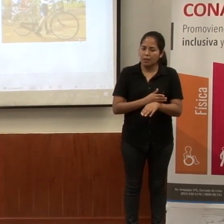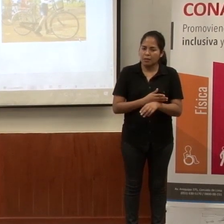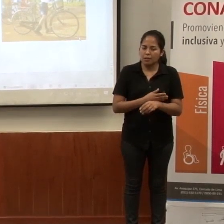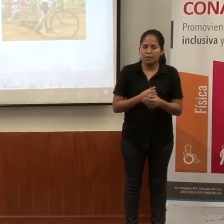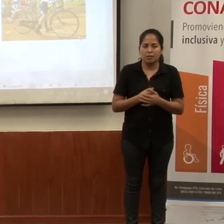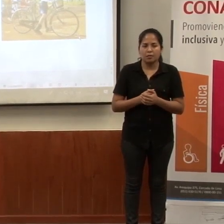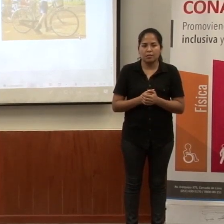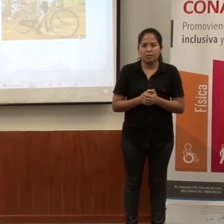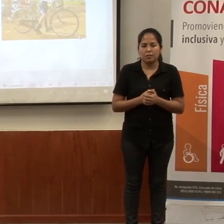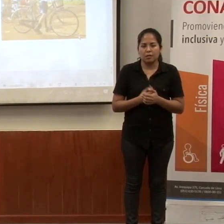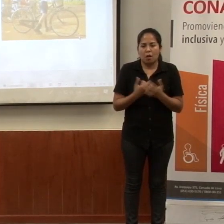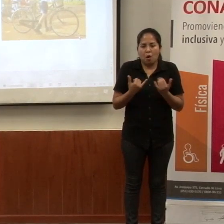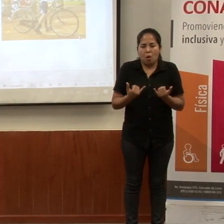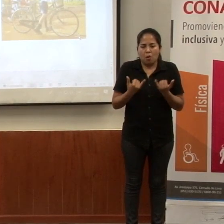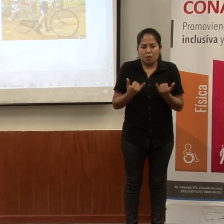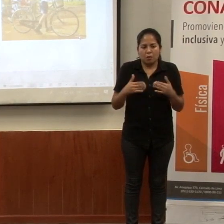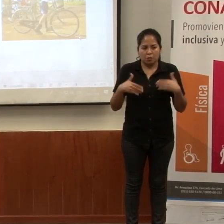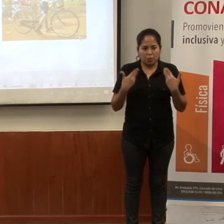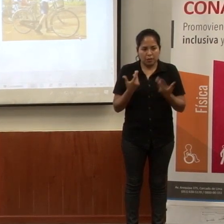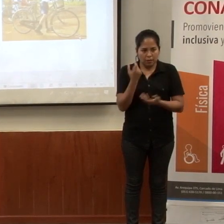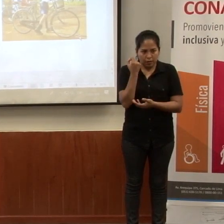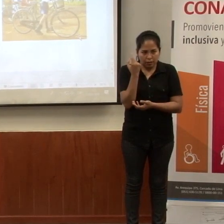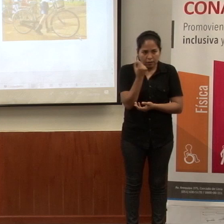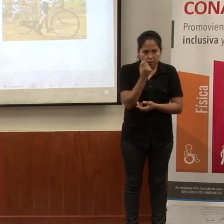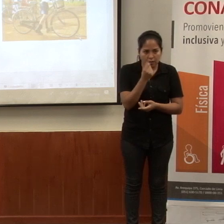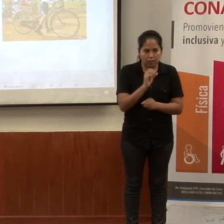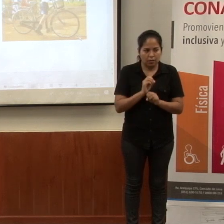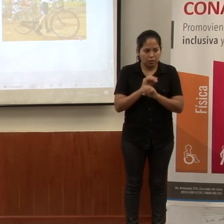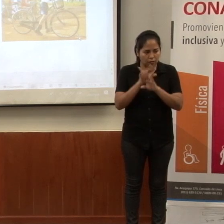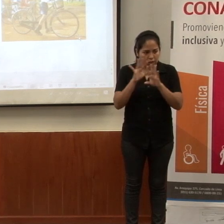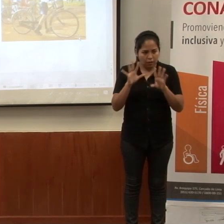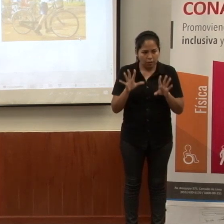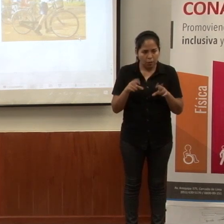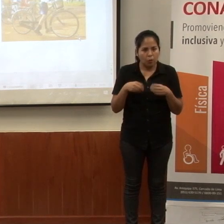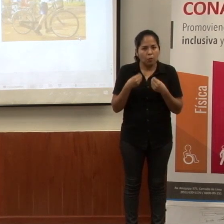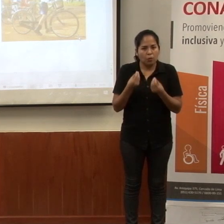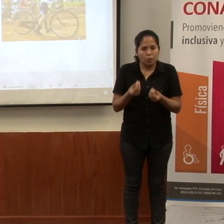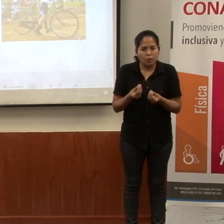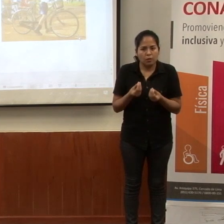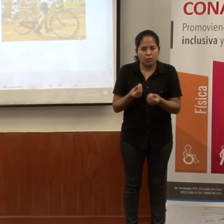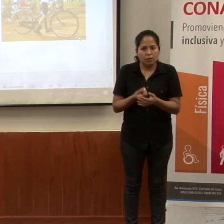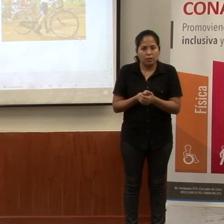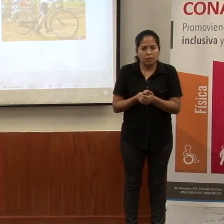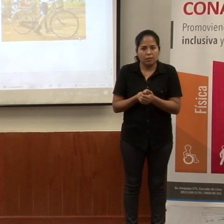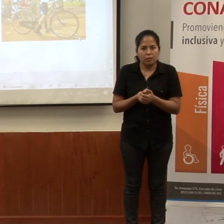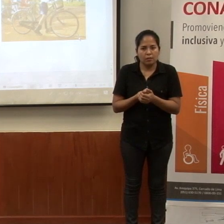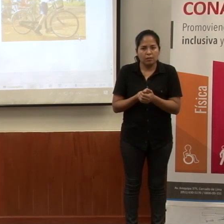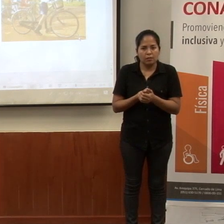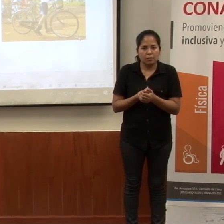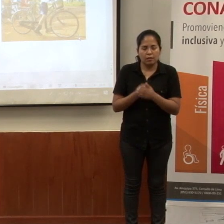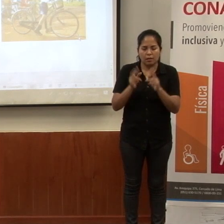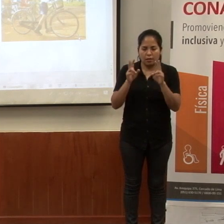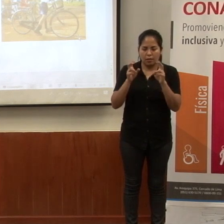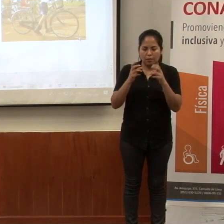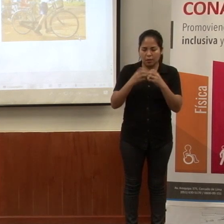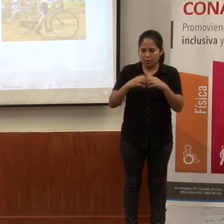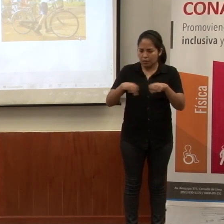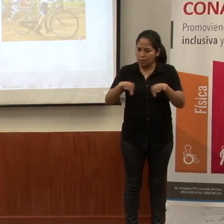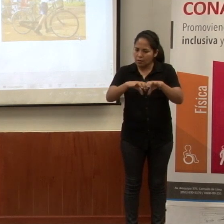y ahora van a poder comprender con mayor justeza el por qué nosotros hemos definido algunas políticas en el tema de